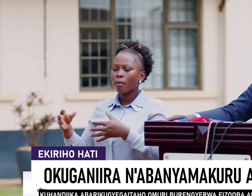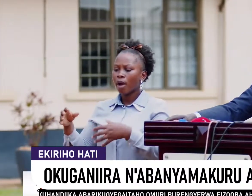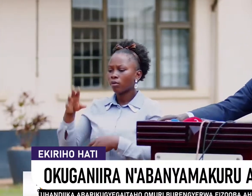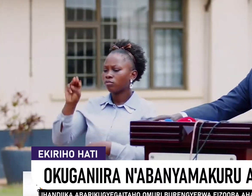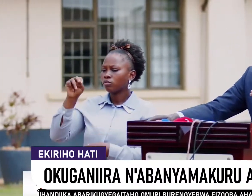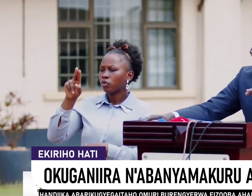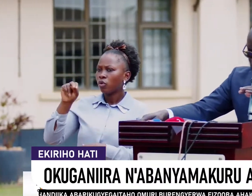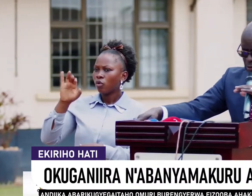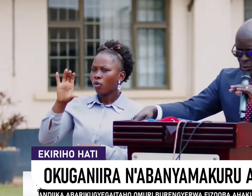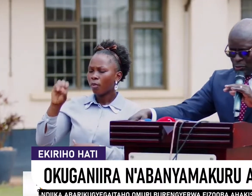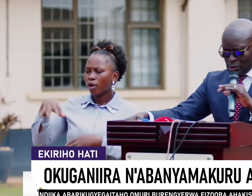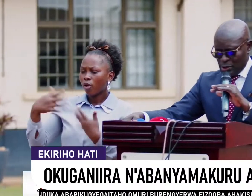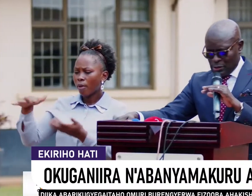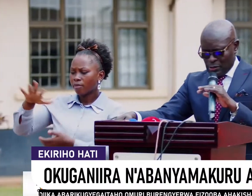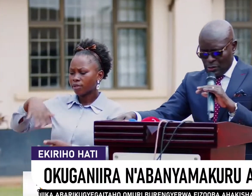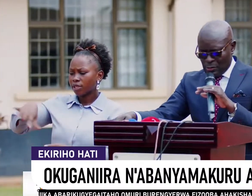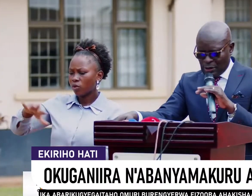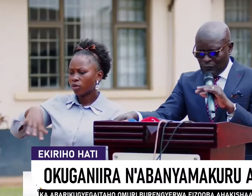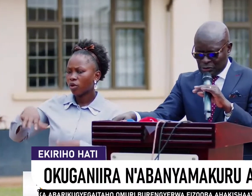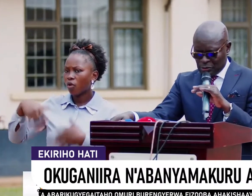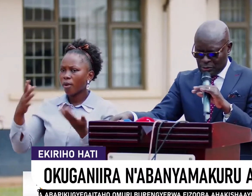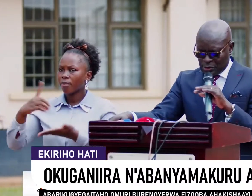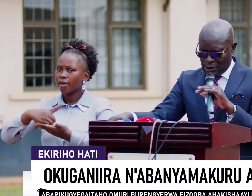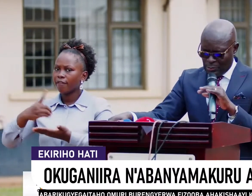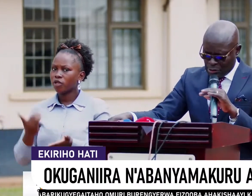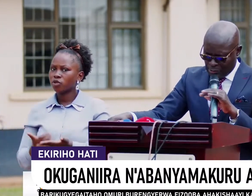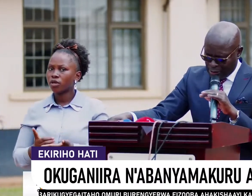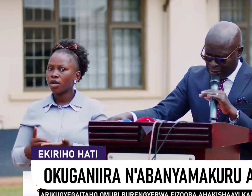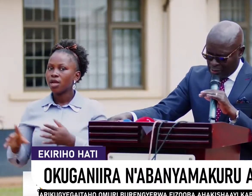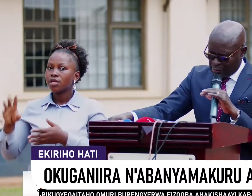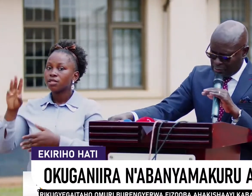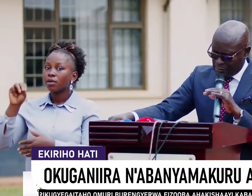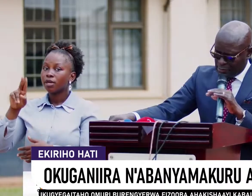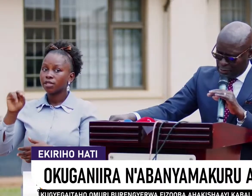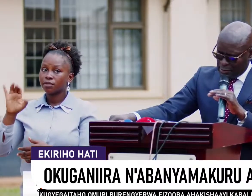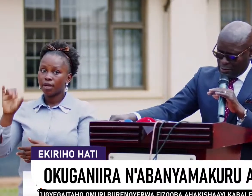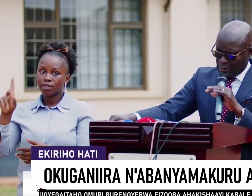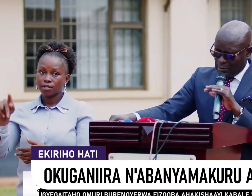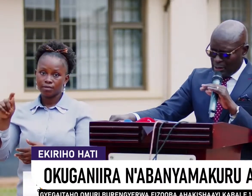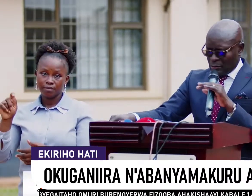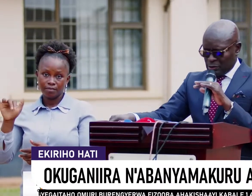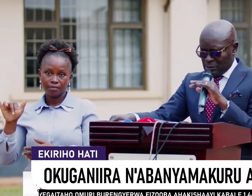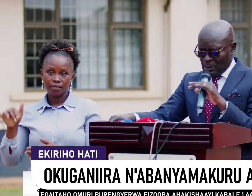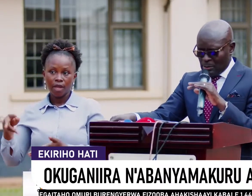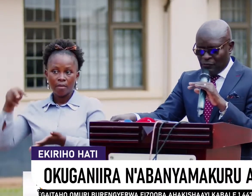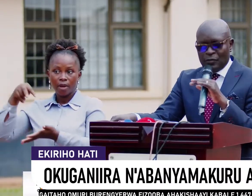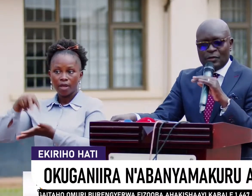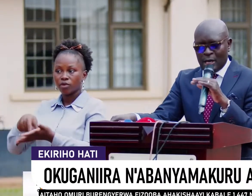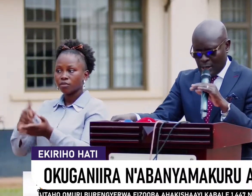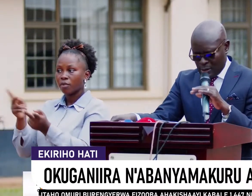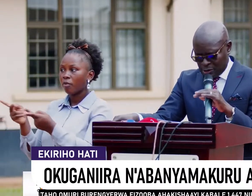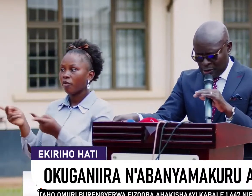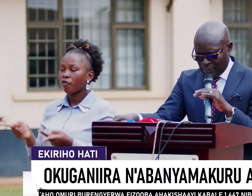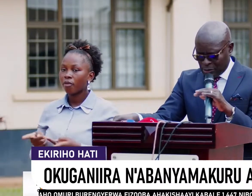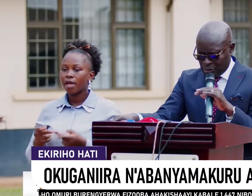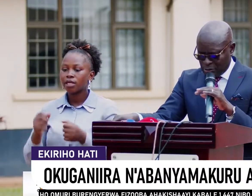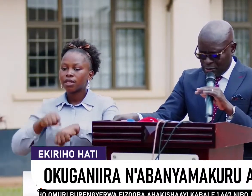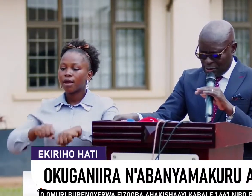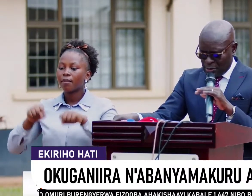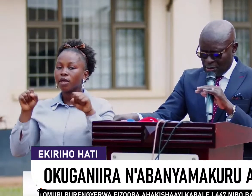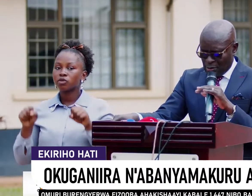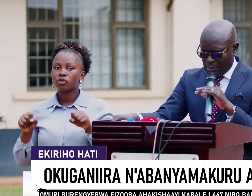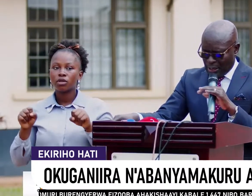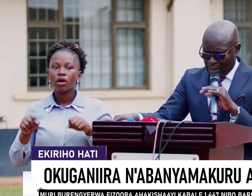magombolola oba mu tawuni oba division za municipality bagenda kwesimbawo mu bifo bya